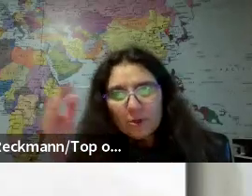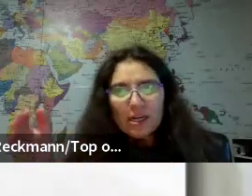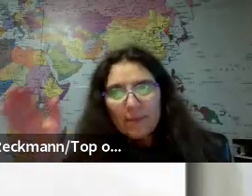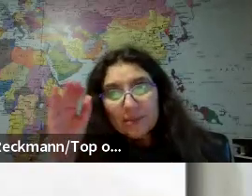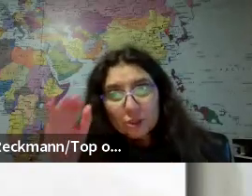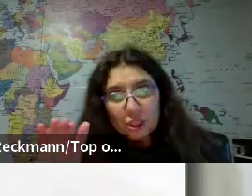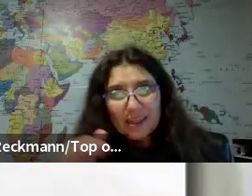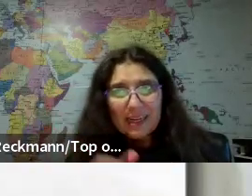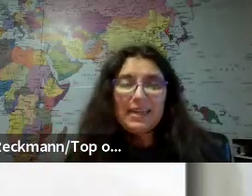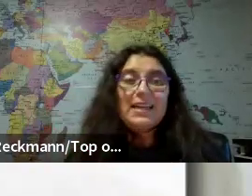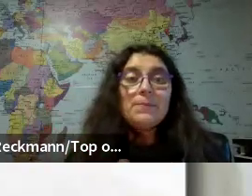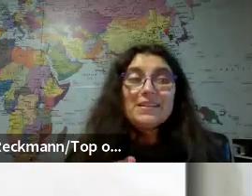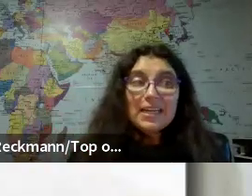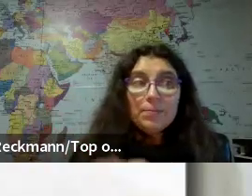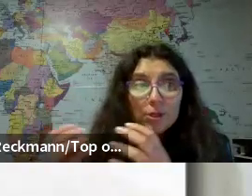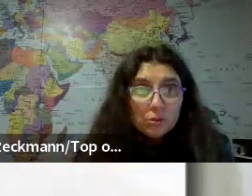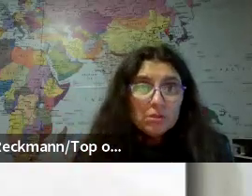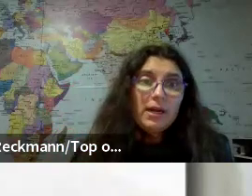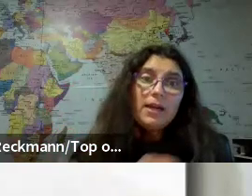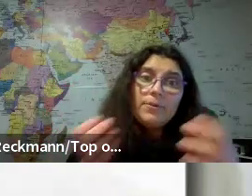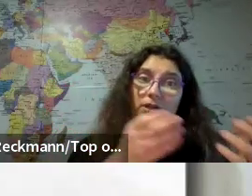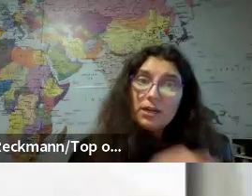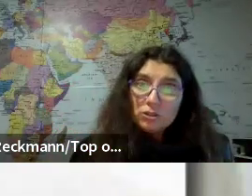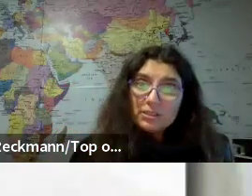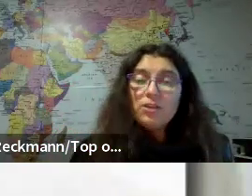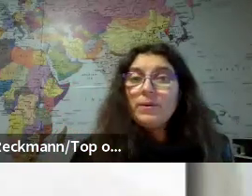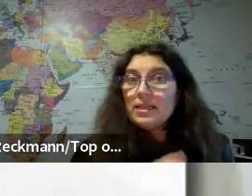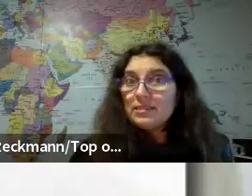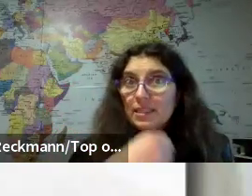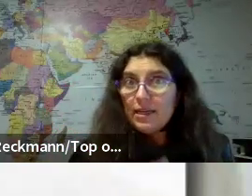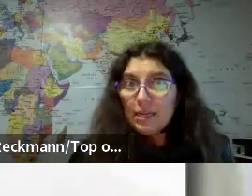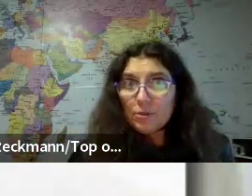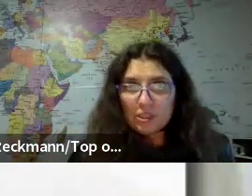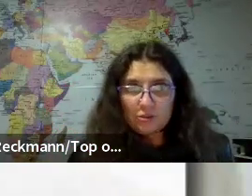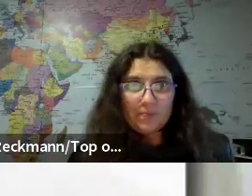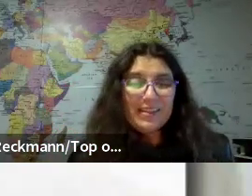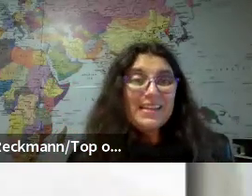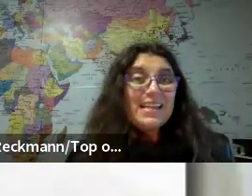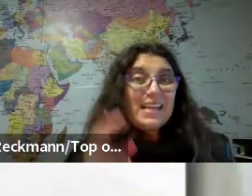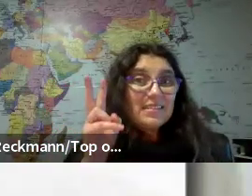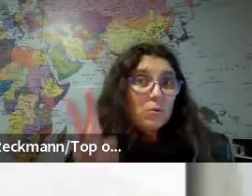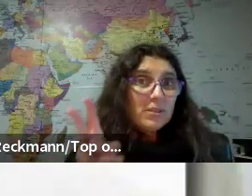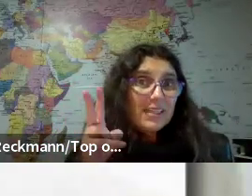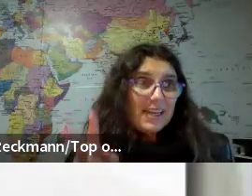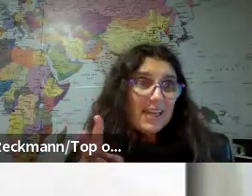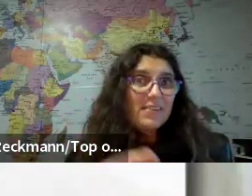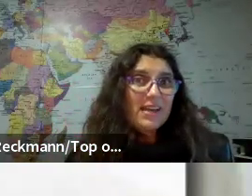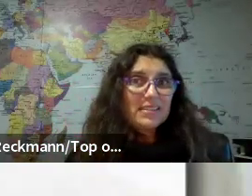Tiene que poner en la parte posterior de la caja y pasar el producto a la persona al costado para que siga un proceso. La segunda tarea que